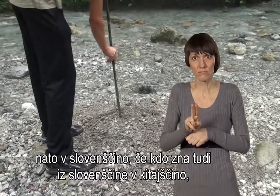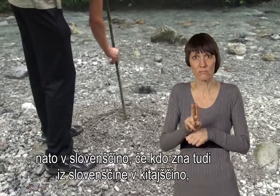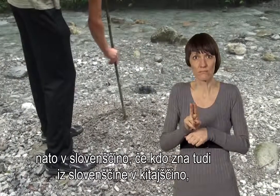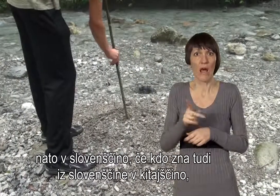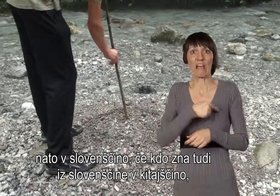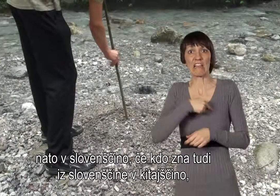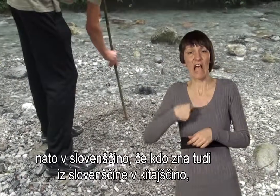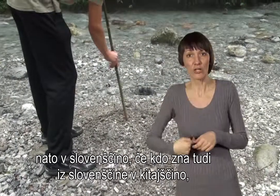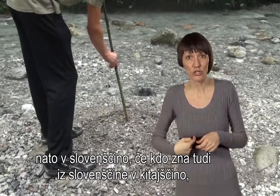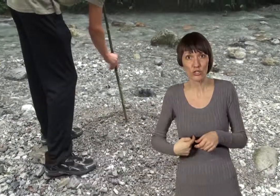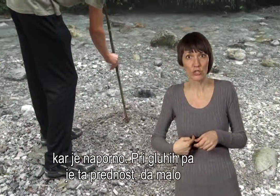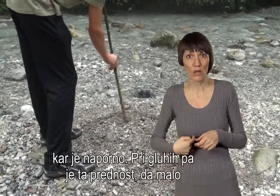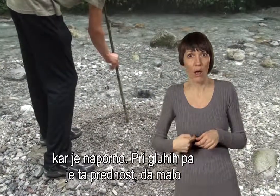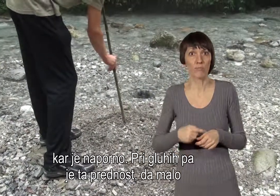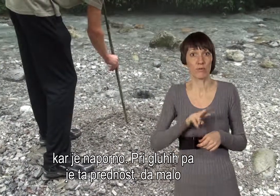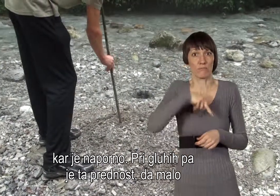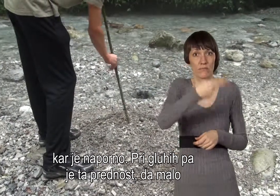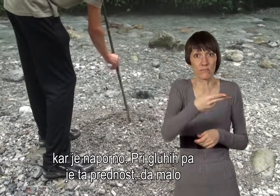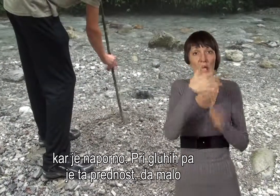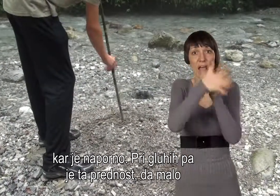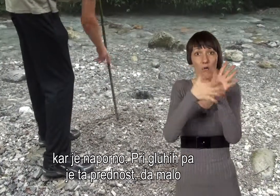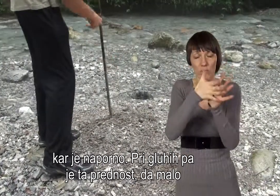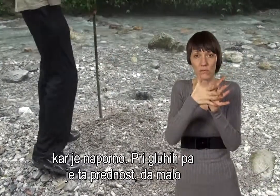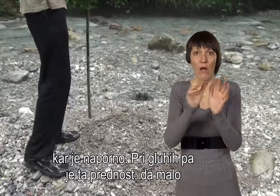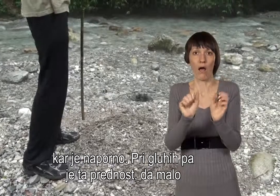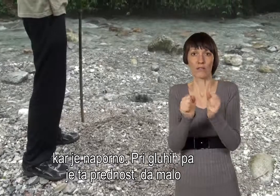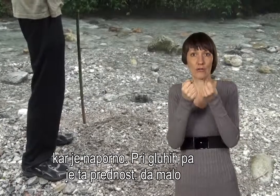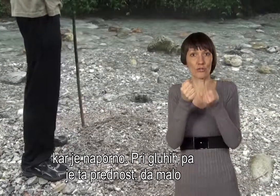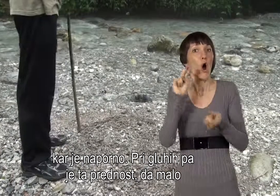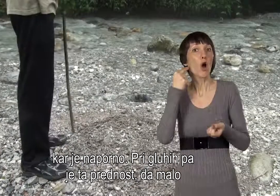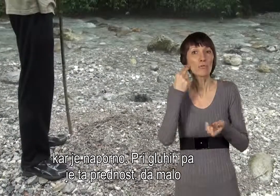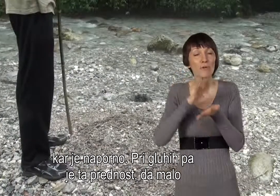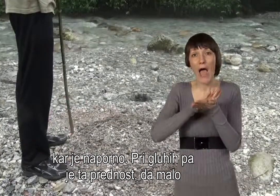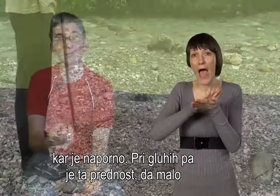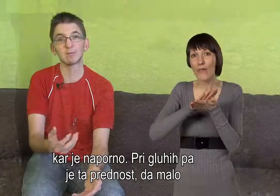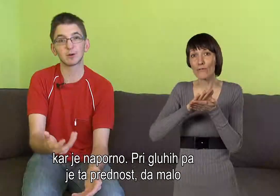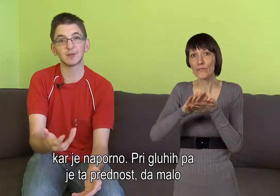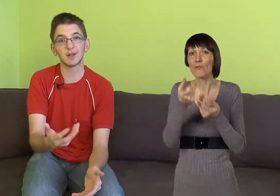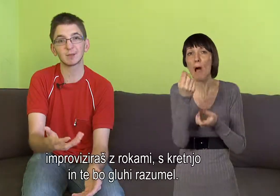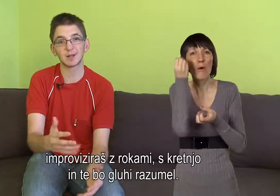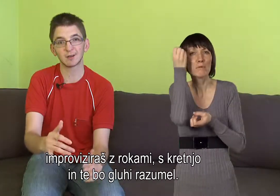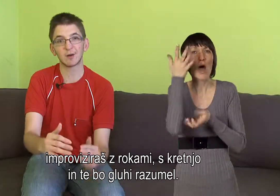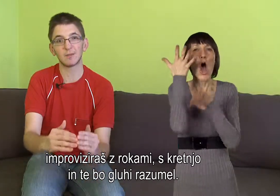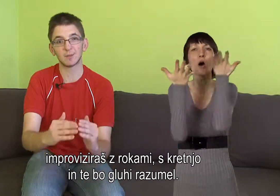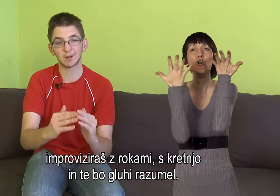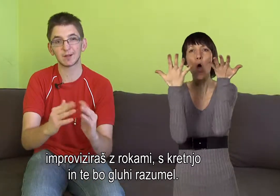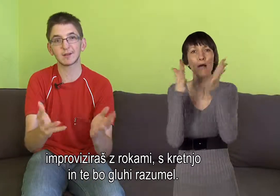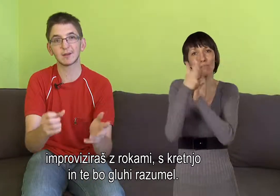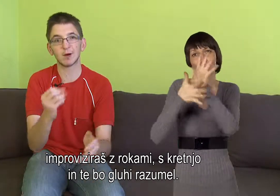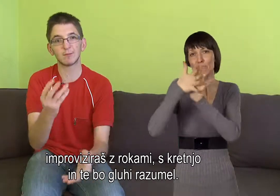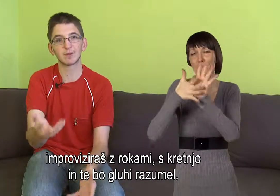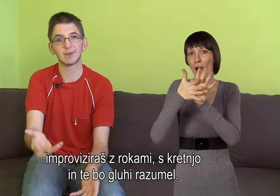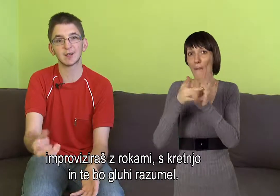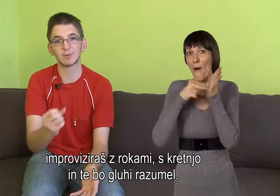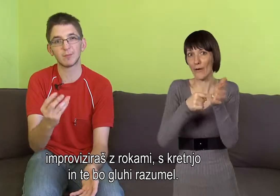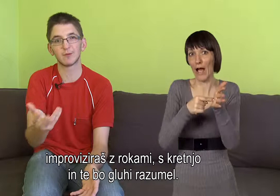iz slovenščine v kitajščino, pa spet, ne, tu se pa matraš, ne. Pri gluhim je predno pa tudi, da malo improviziraš, pri rokami, pri kretih, da